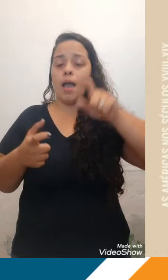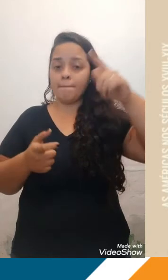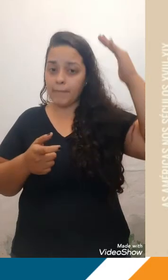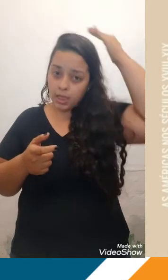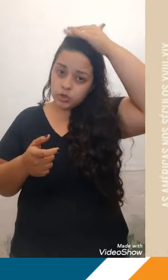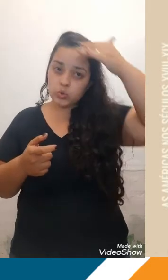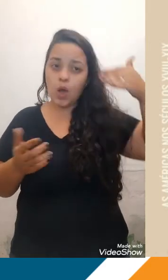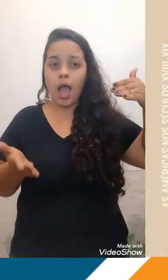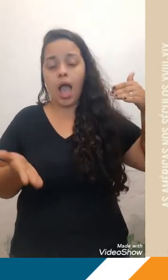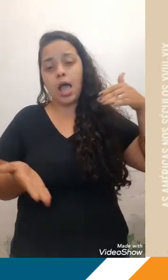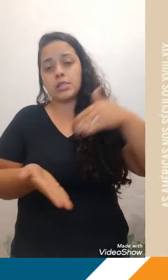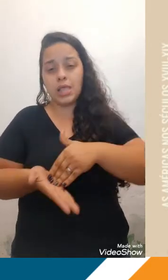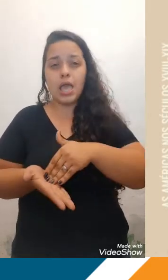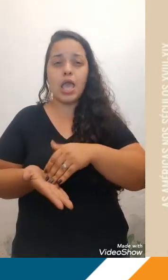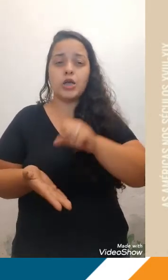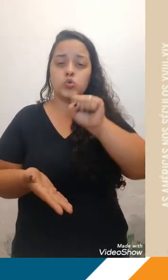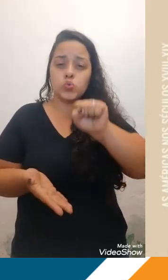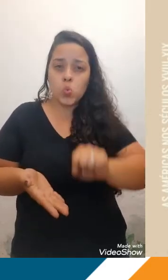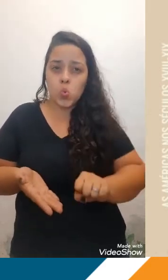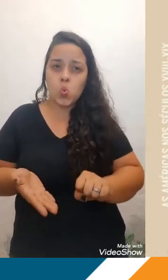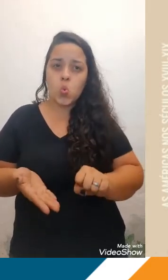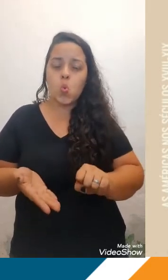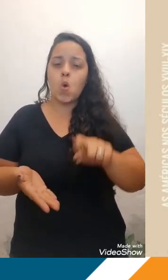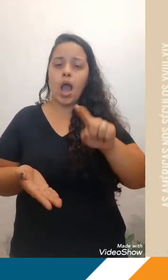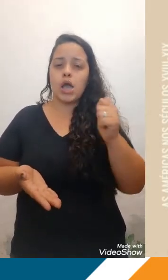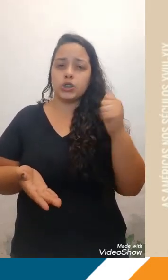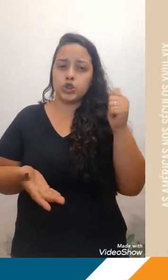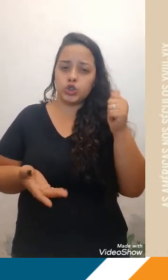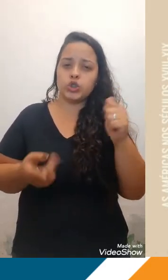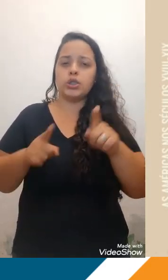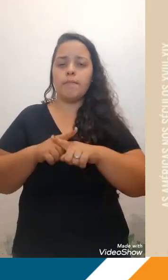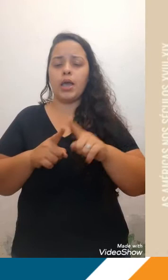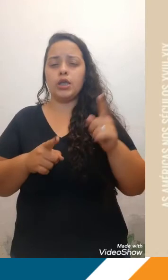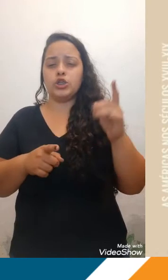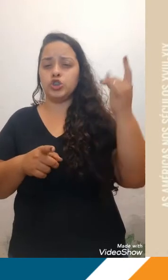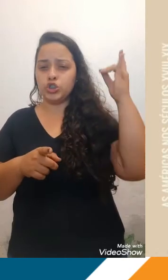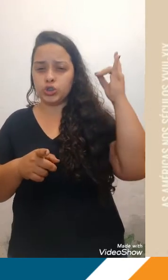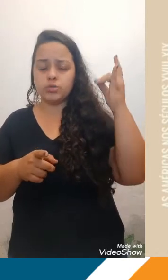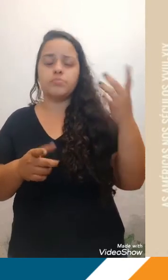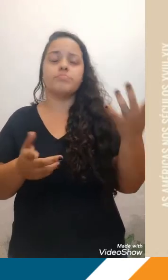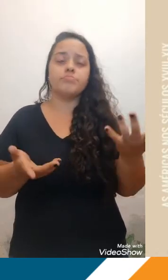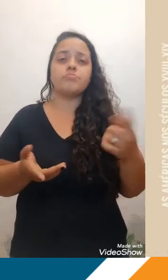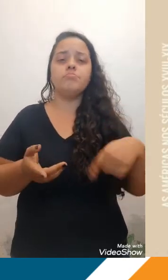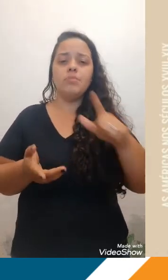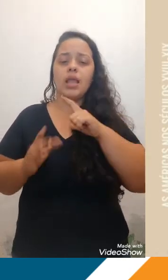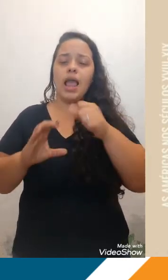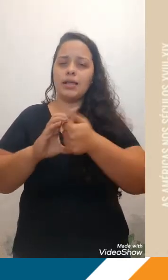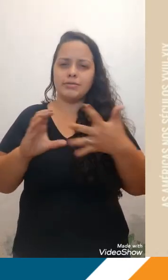México até a região do extremo sul, com a Argentina e com o Chile. Uma das